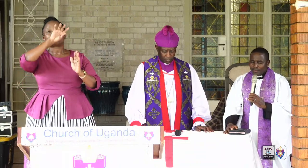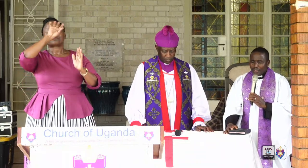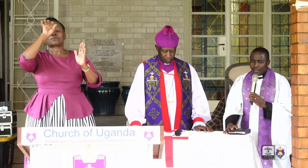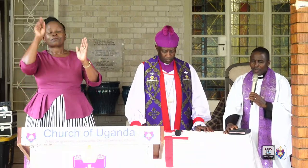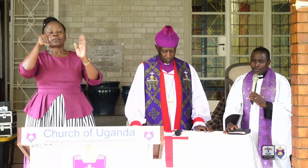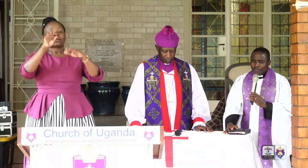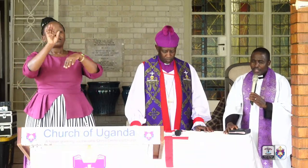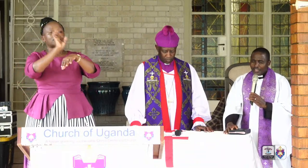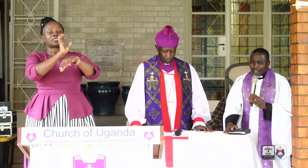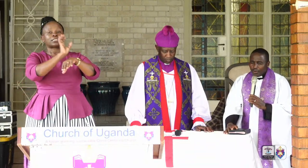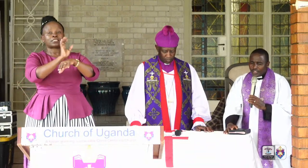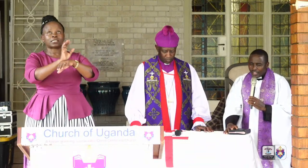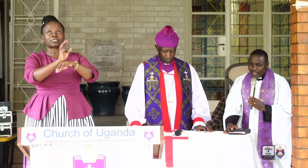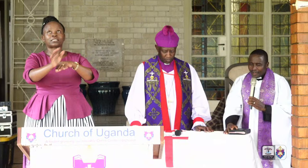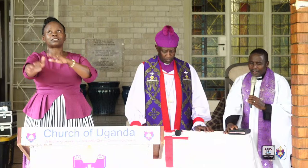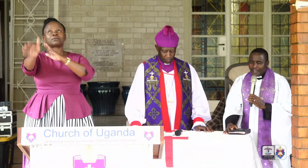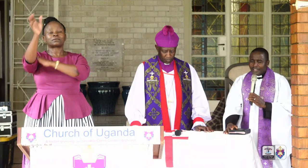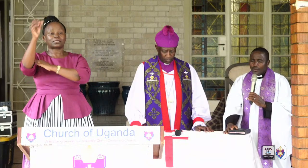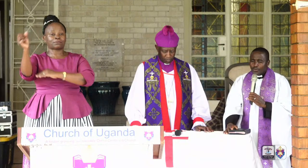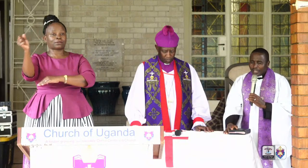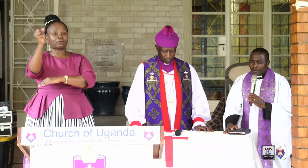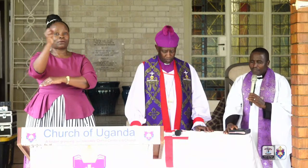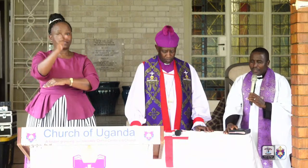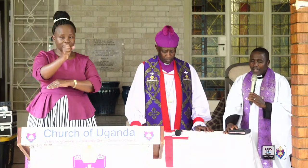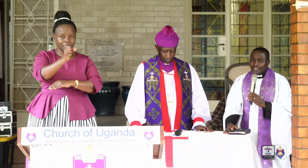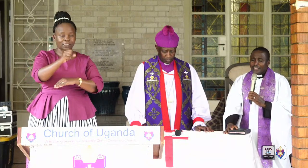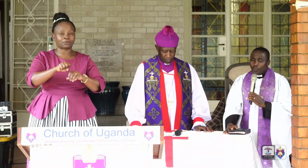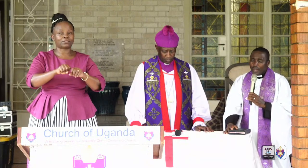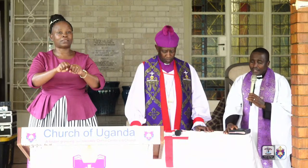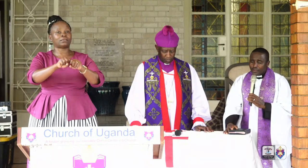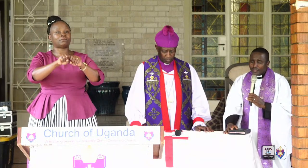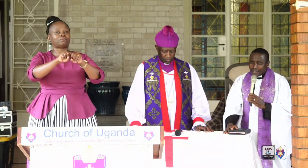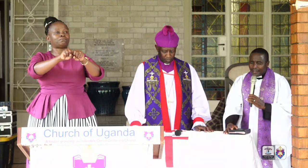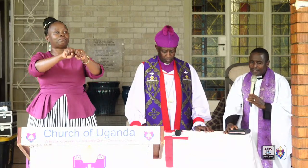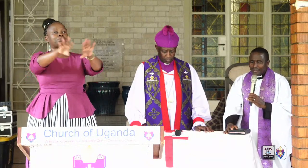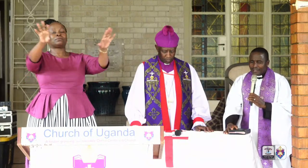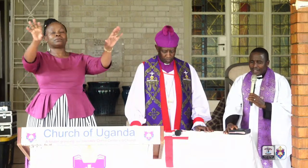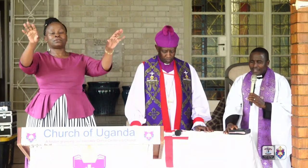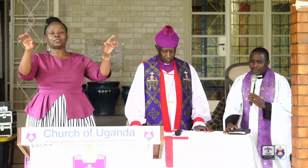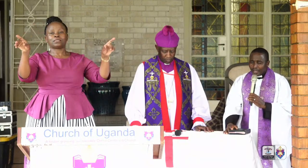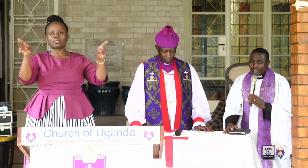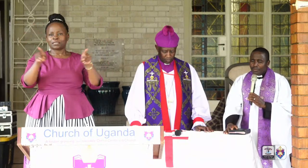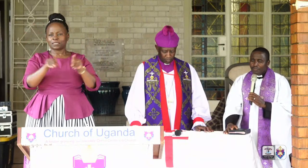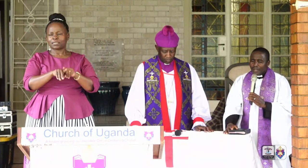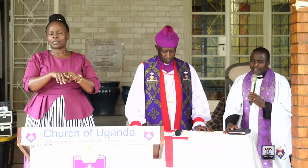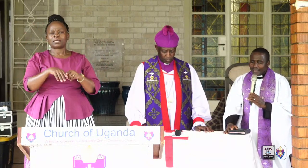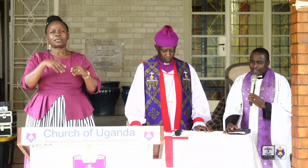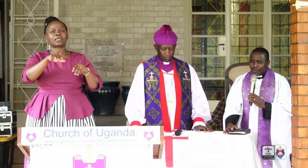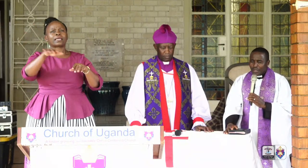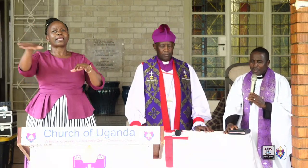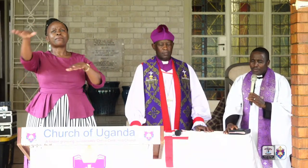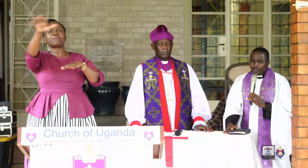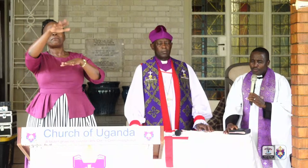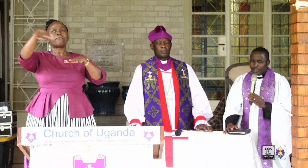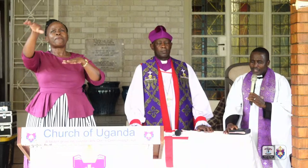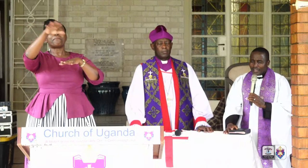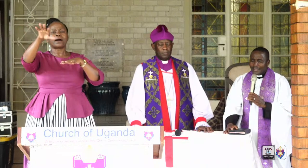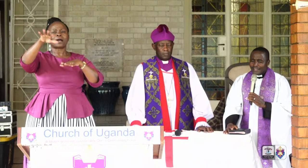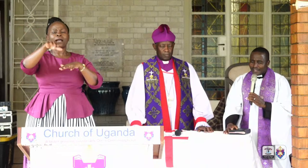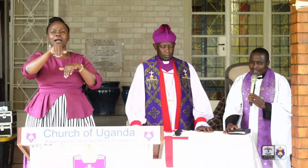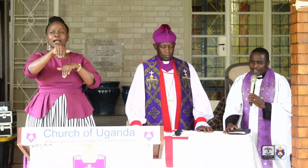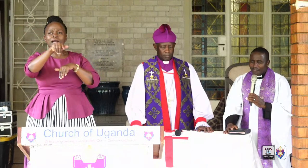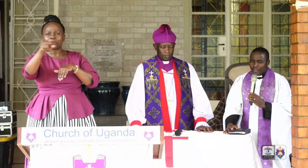eno omuntu ogi yateekawo mu kiseera ekyalo ku down ati neekwatayo ddala taata kabaka ngeri mu bbanga eyo nga buli omu